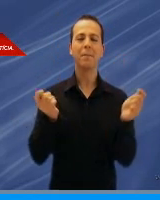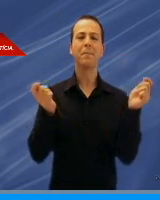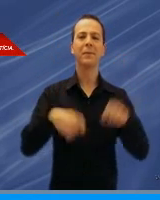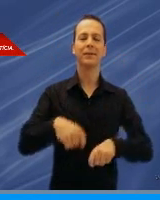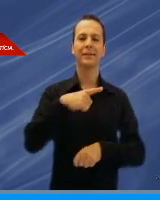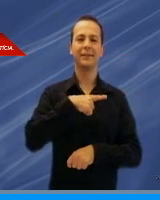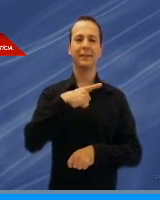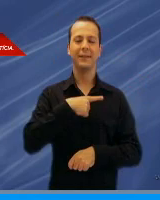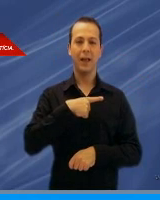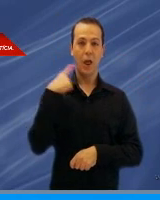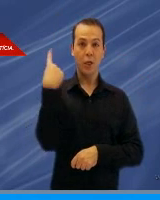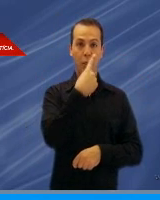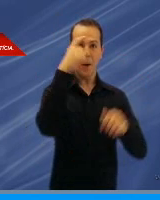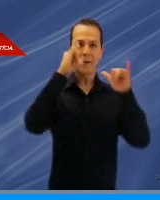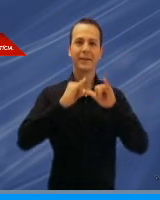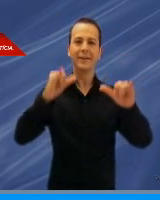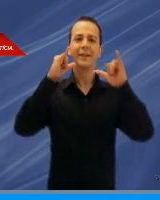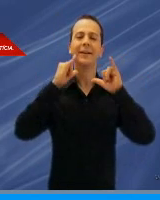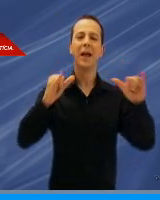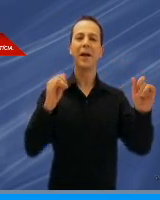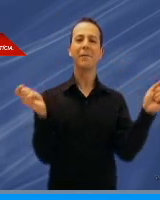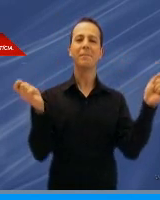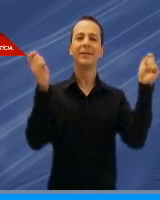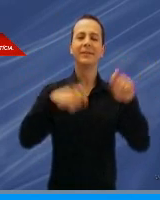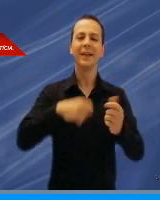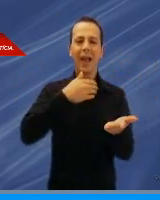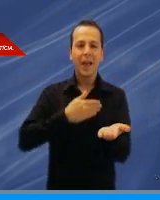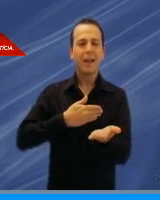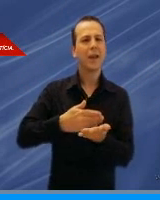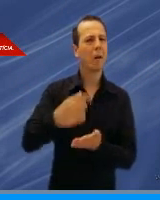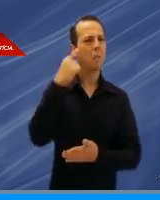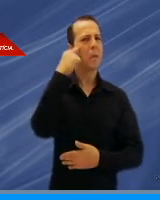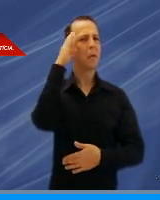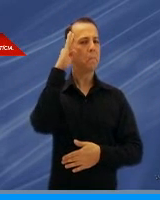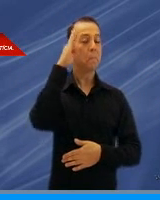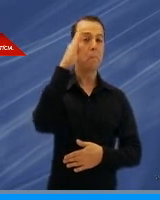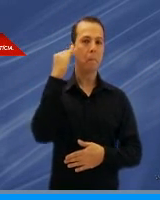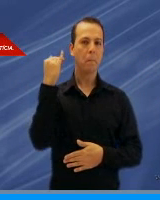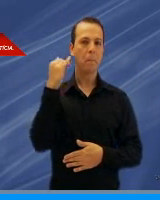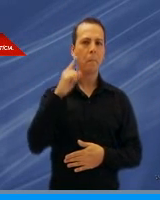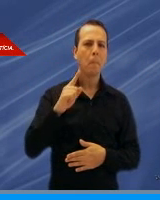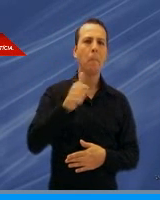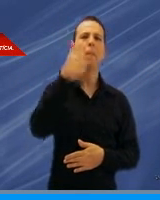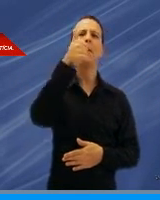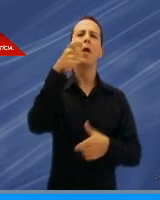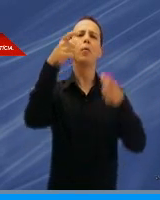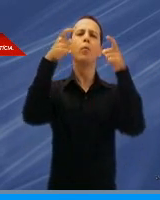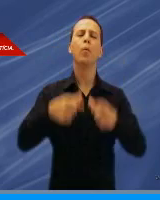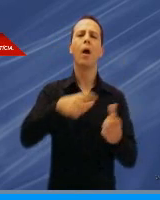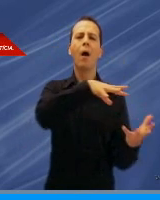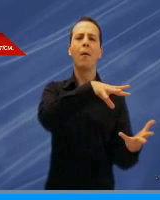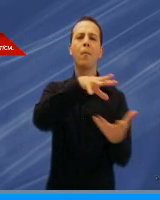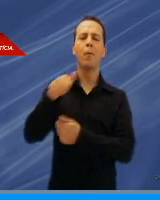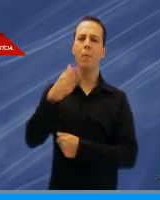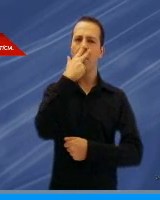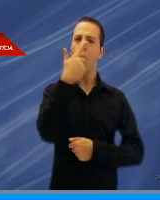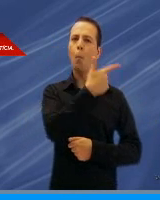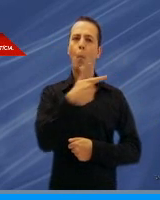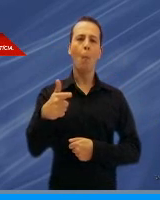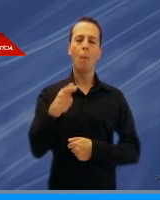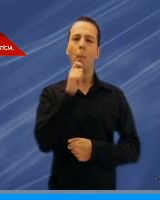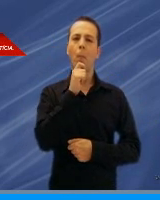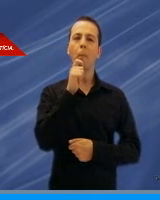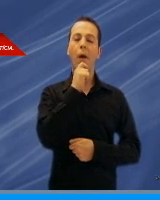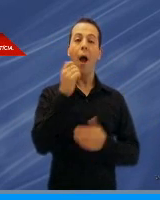pelo menos as notícias que nós temos, é possível que seja uma iniciativa inédita em termos mundiais,